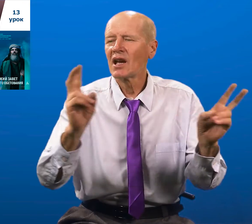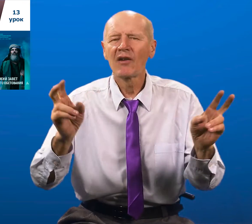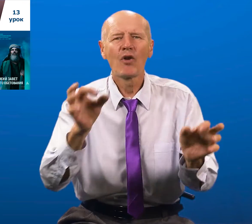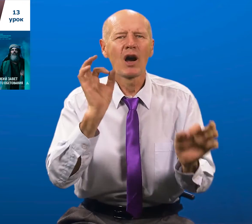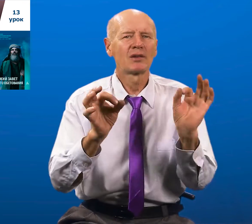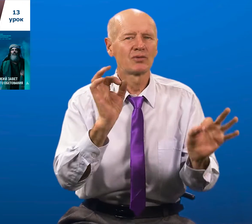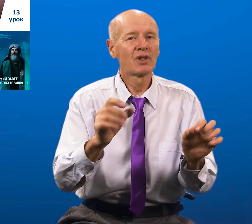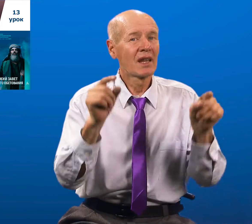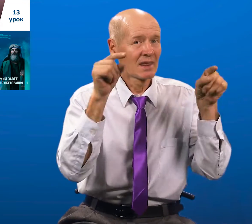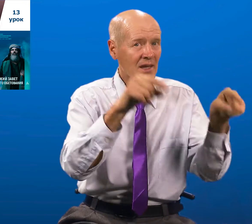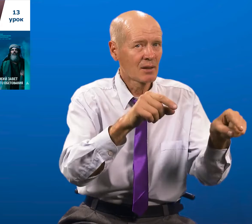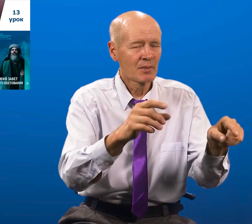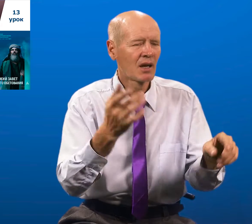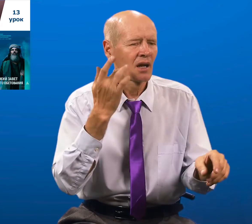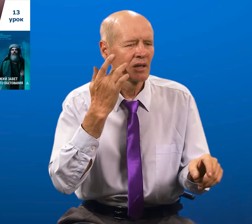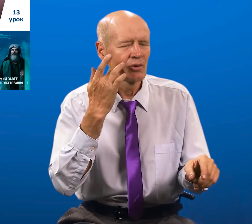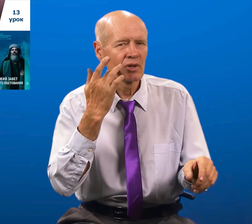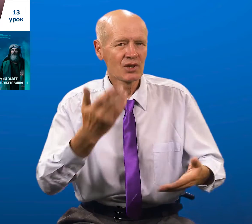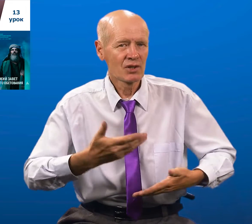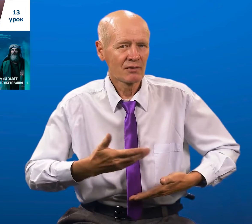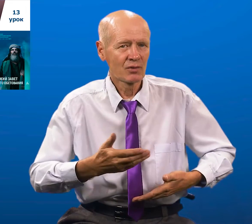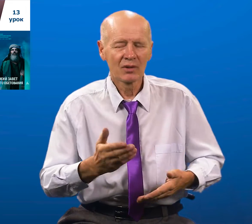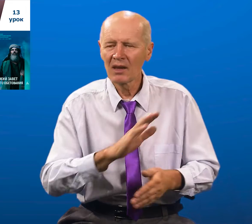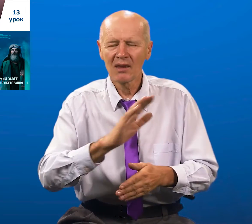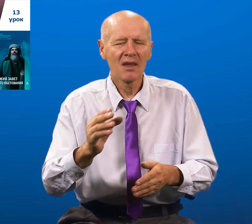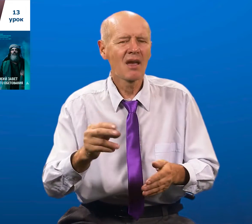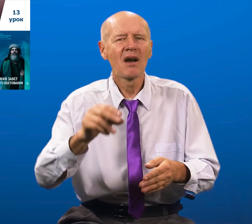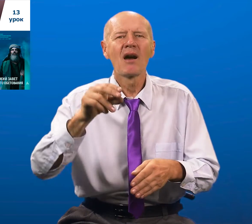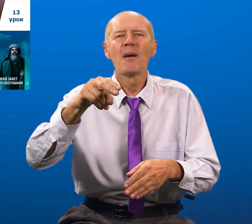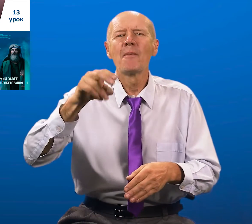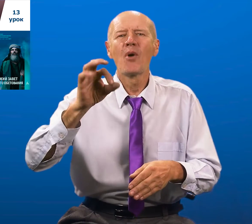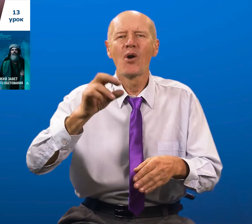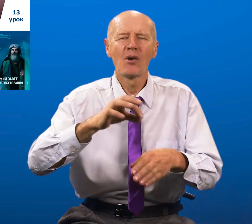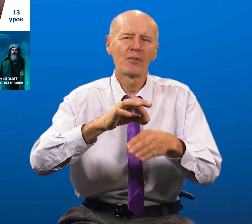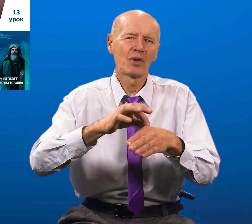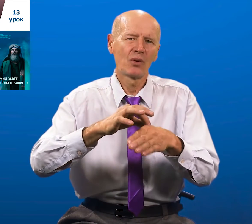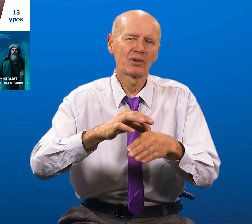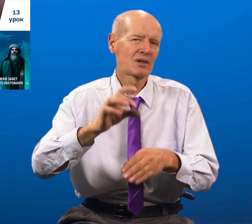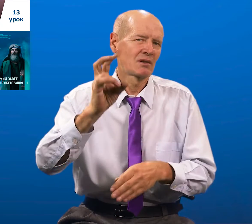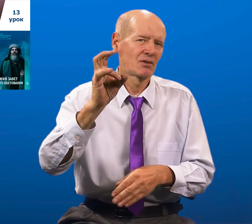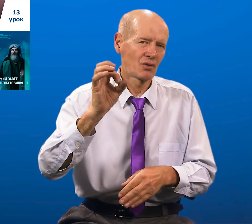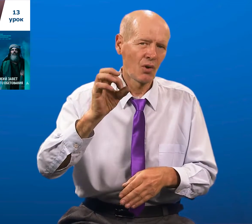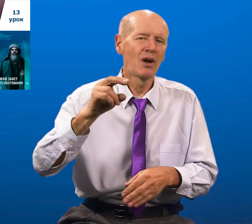тем, которые во Христе Иисусе живут не по плоти, но по